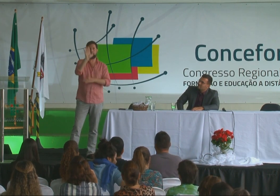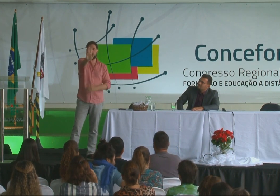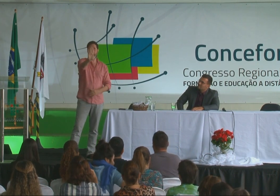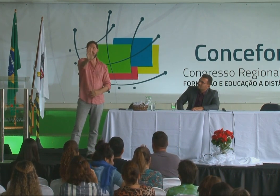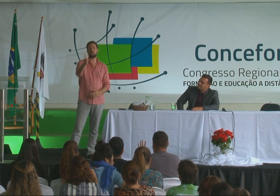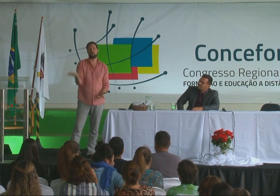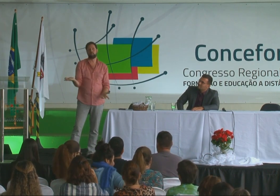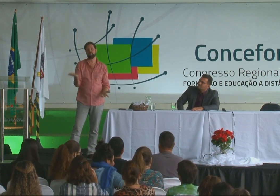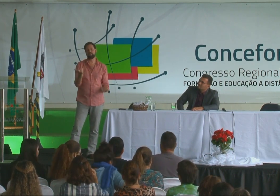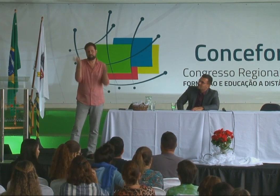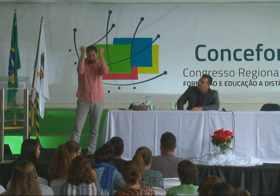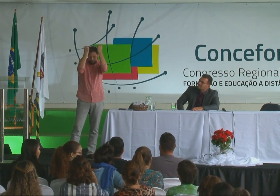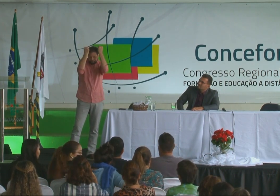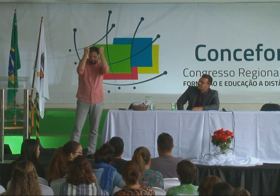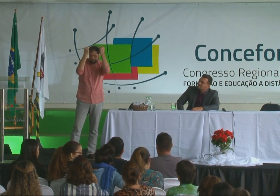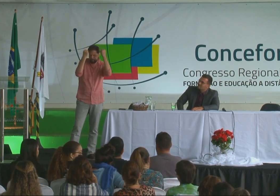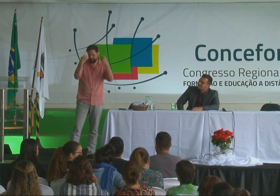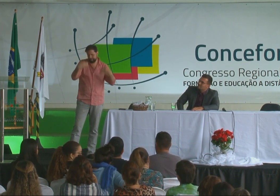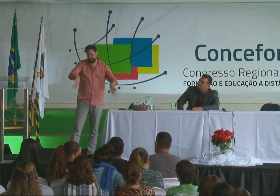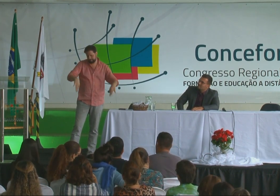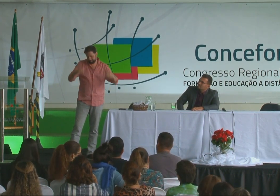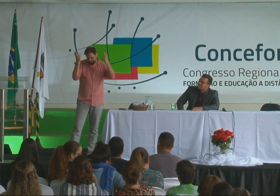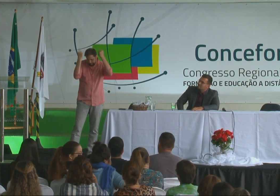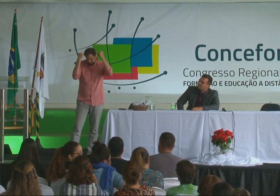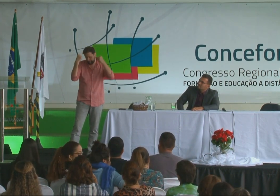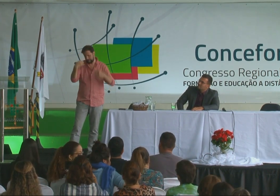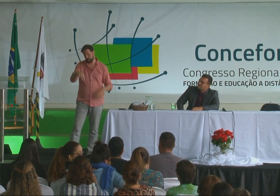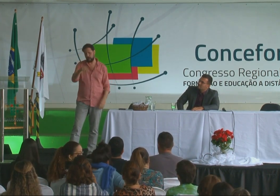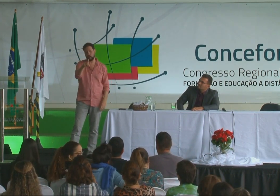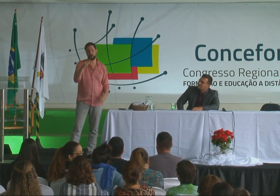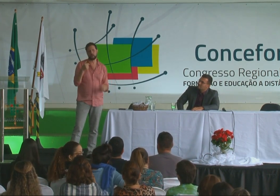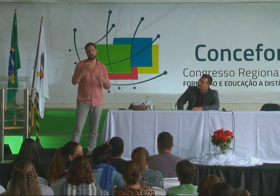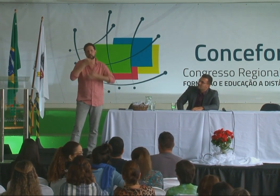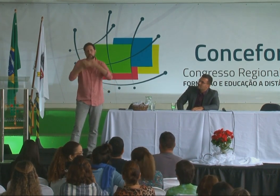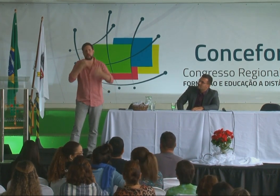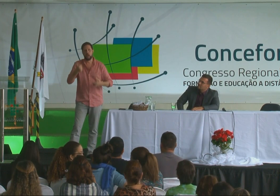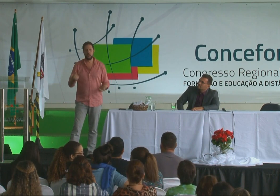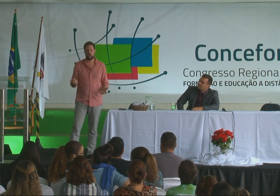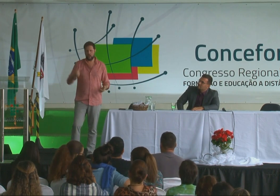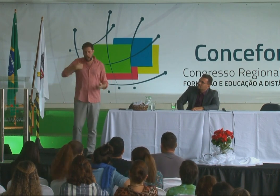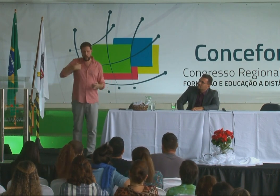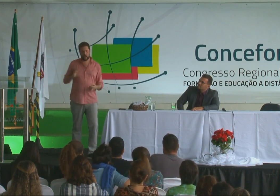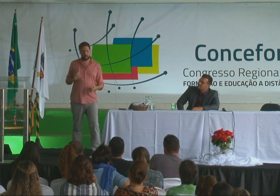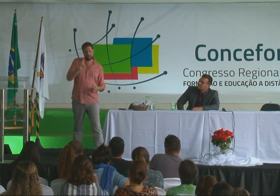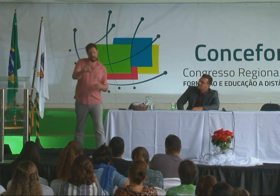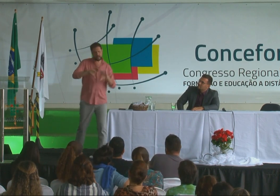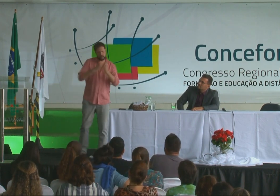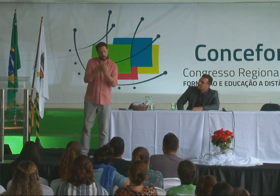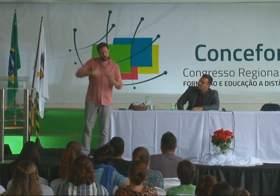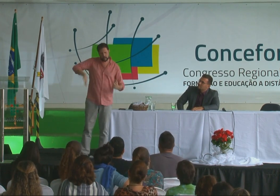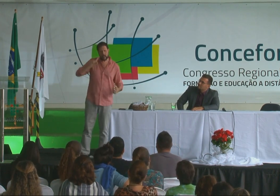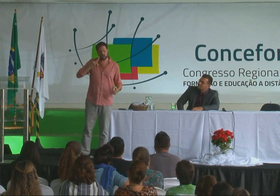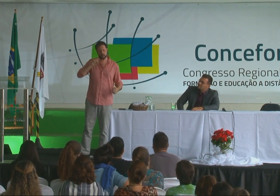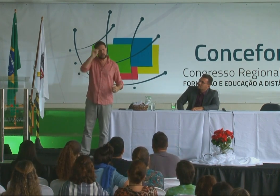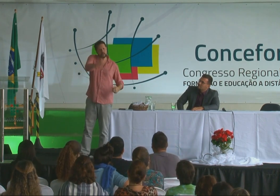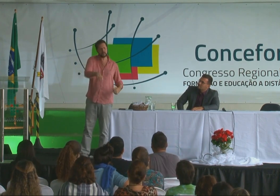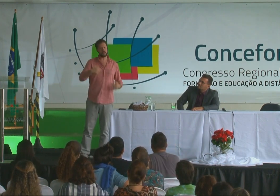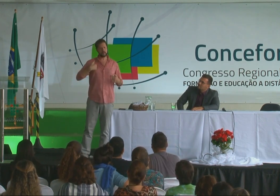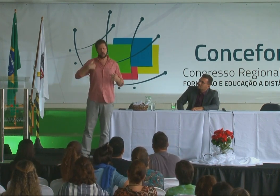Peraí, você é formado? Você é surdo? Ok. Não, estava aí. Aí eles vão e abaixam as orelhas. Eu chego e falo, não, represento a comunidade